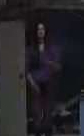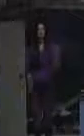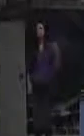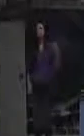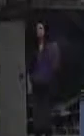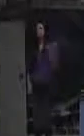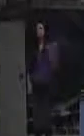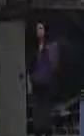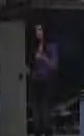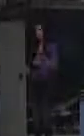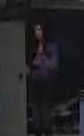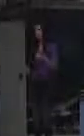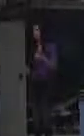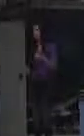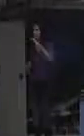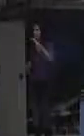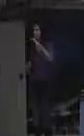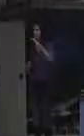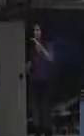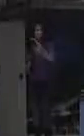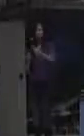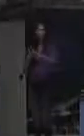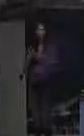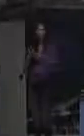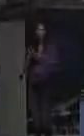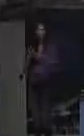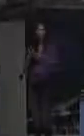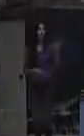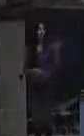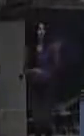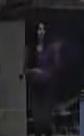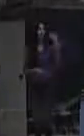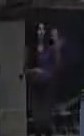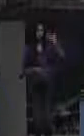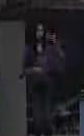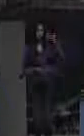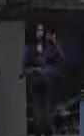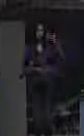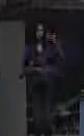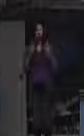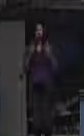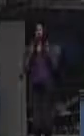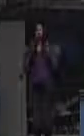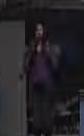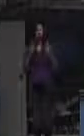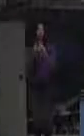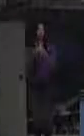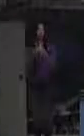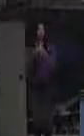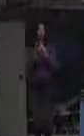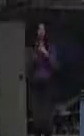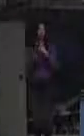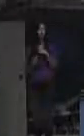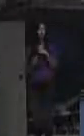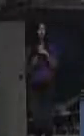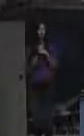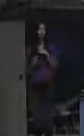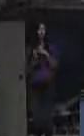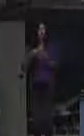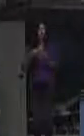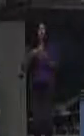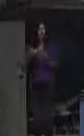César Porto, o vereador Abraão esteve presente nesta audiência ali na sala da